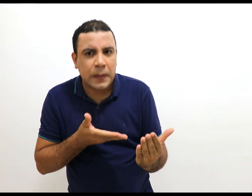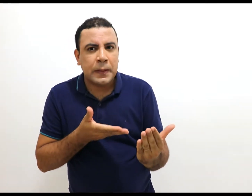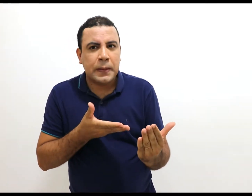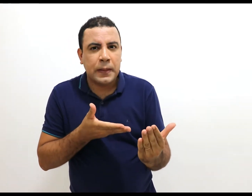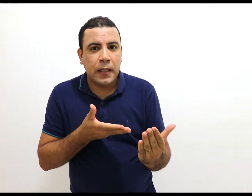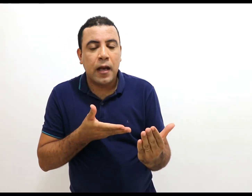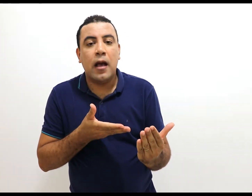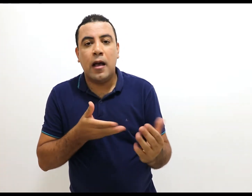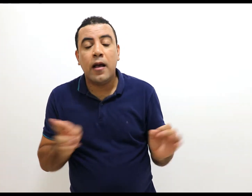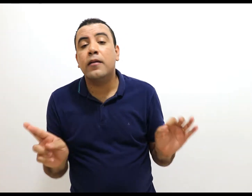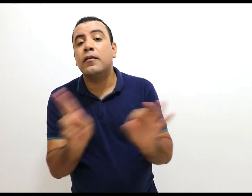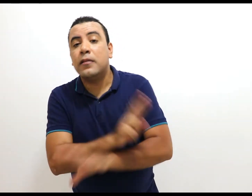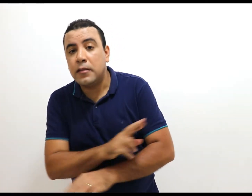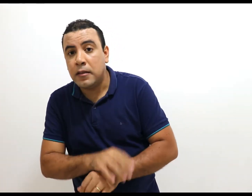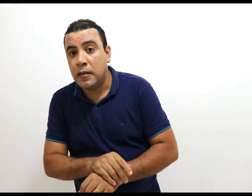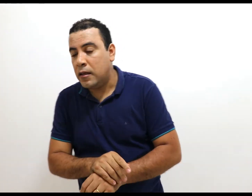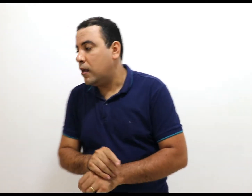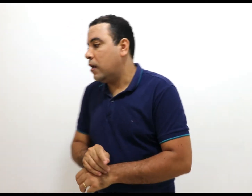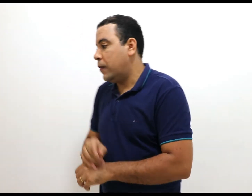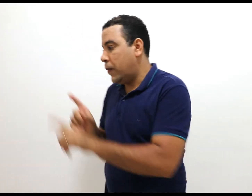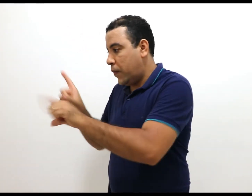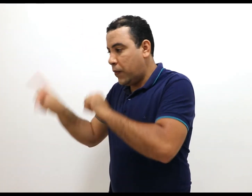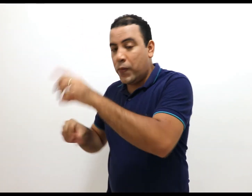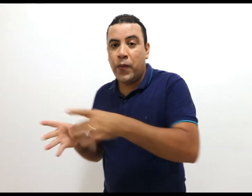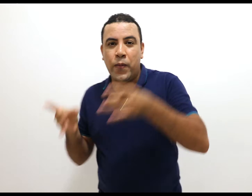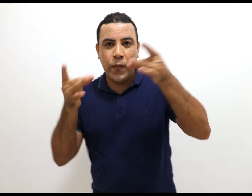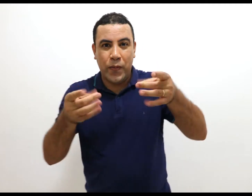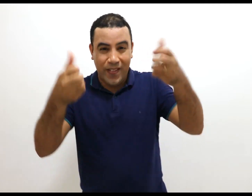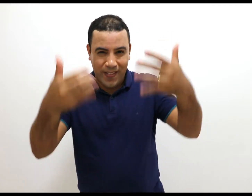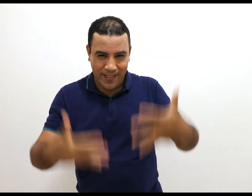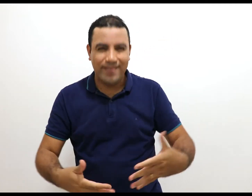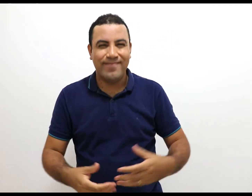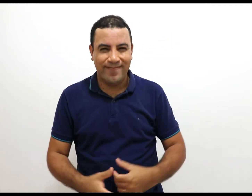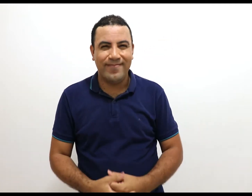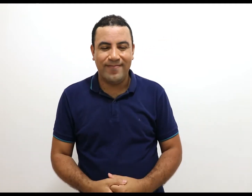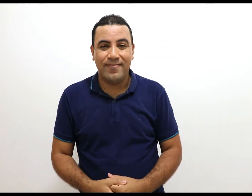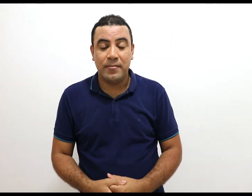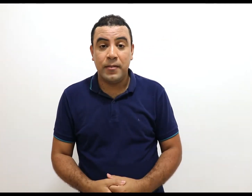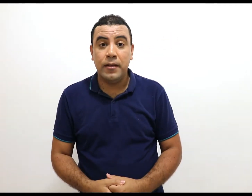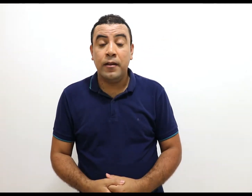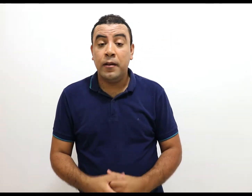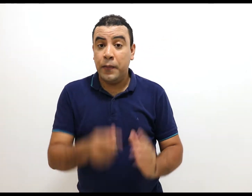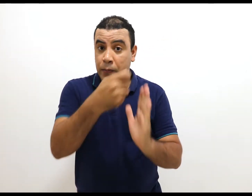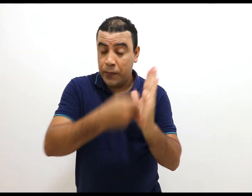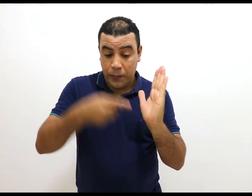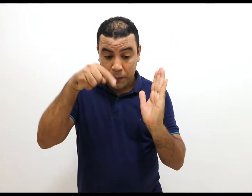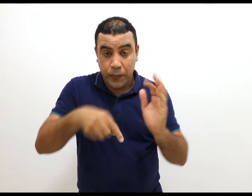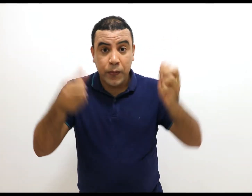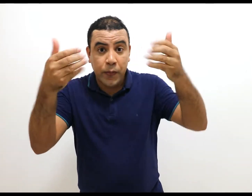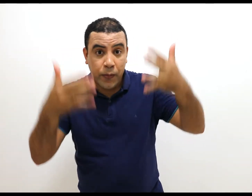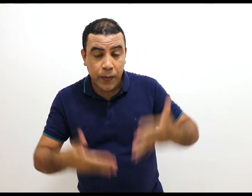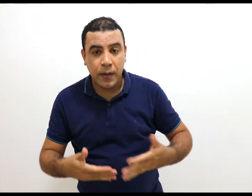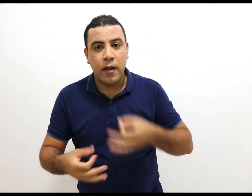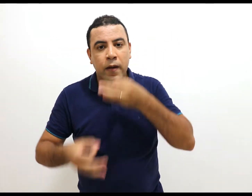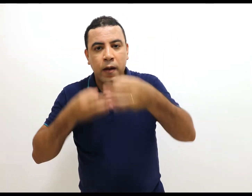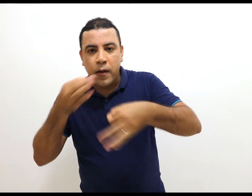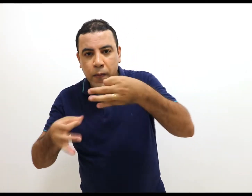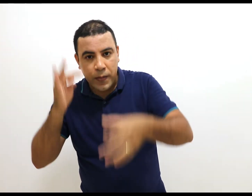as atividades propostas. Ao dissertar aqui, deixaremos também em evidência os